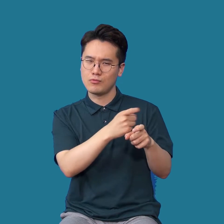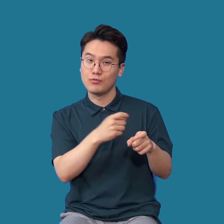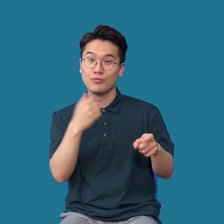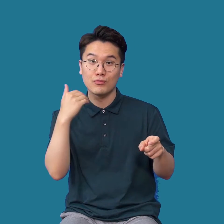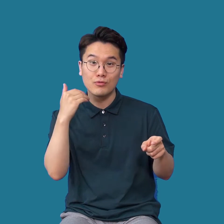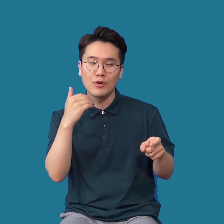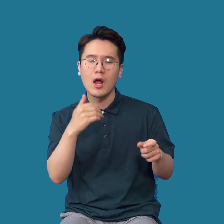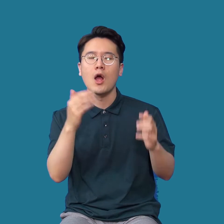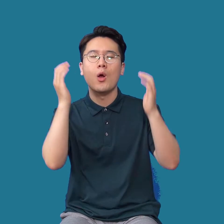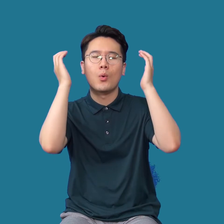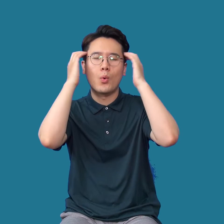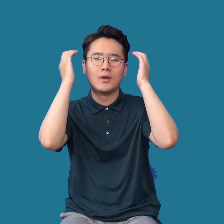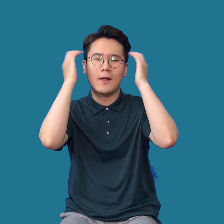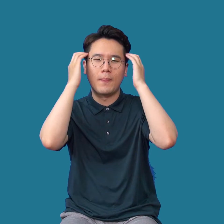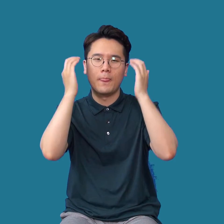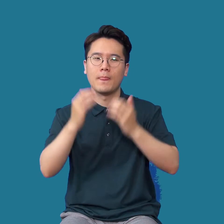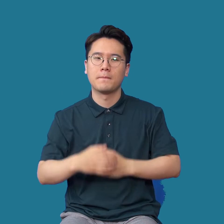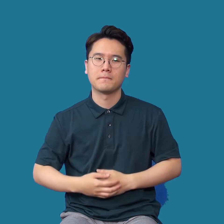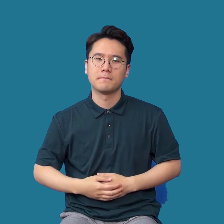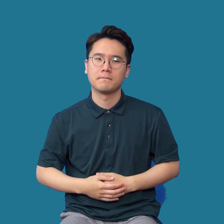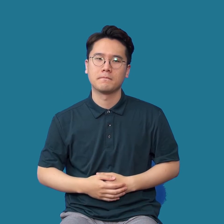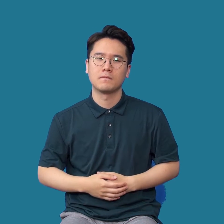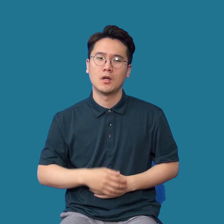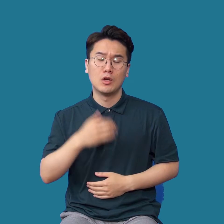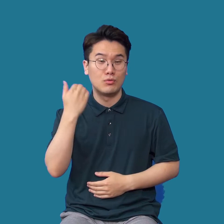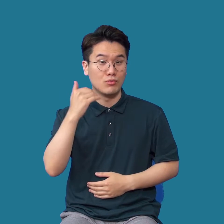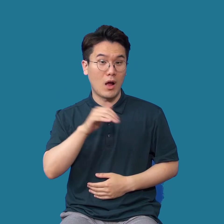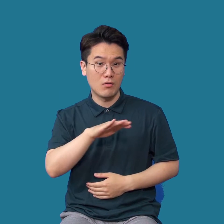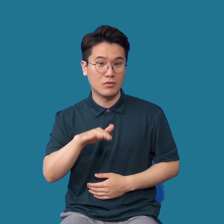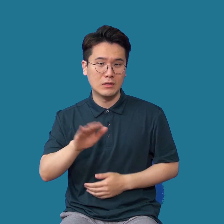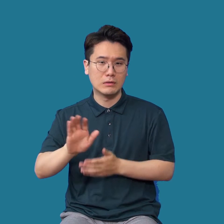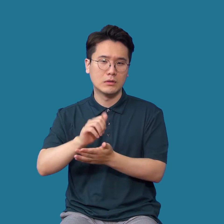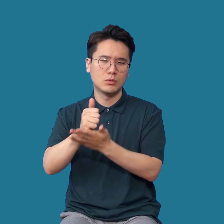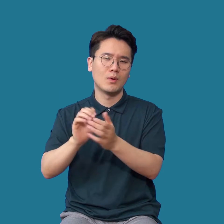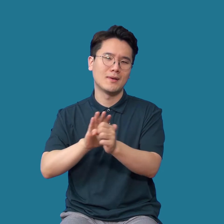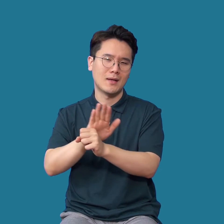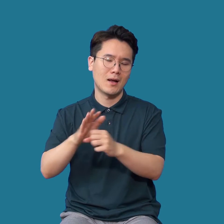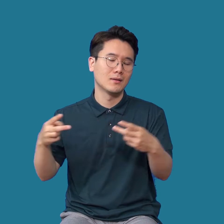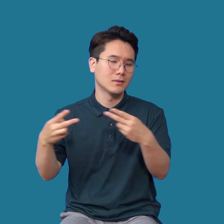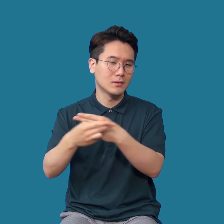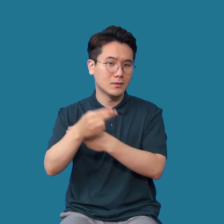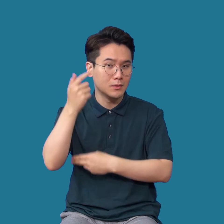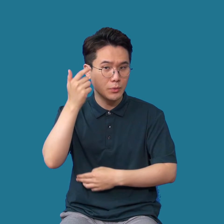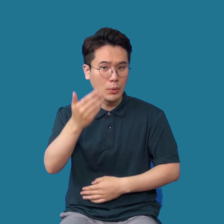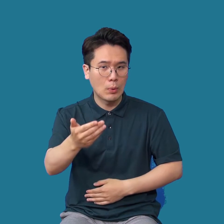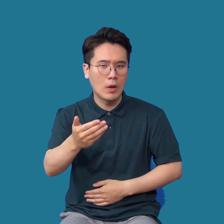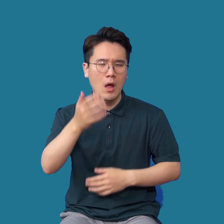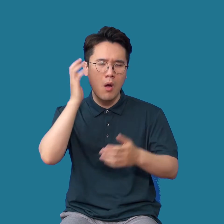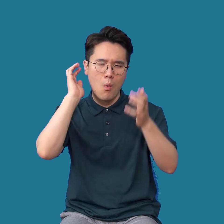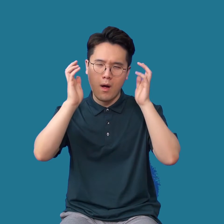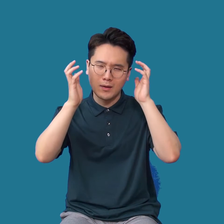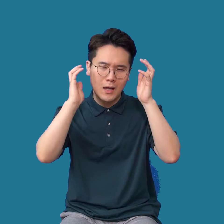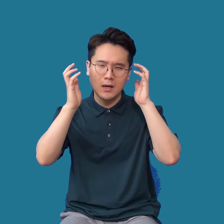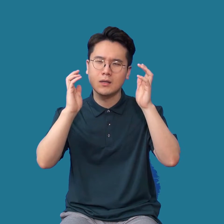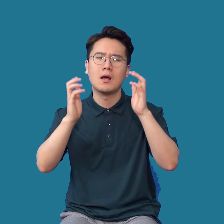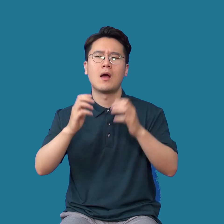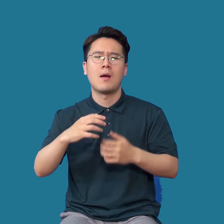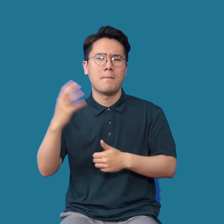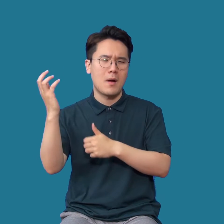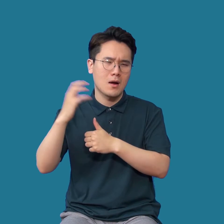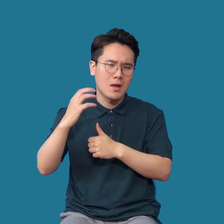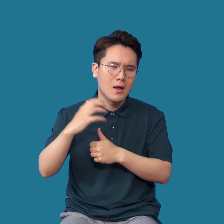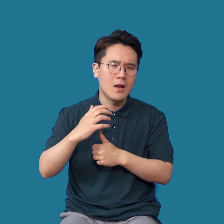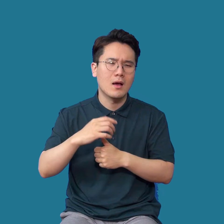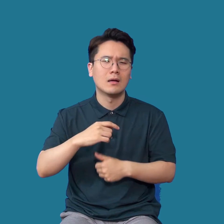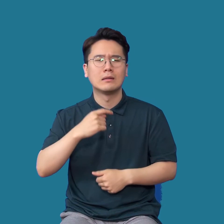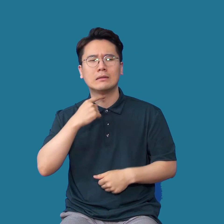35절에 누가 우리를 그리스도의 사랑에서 끊으리요? 환난이나 곤고나 박해나 기근이나 적신이나 위험이나